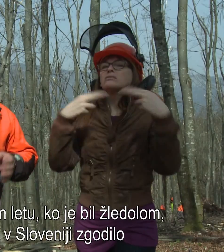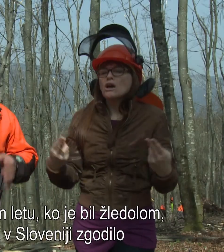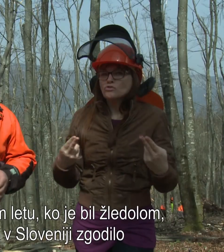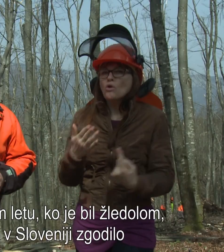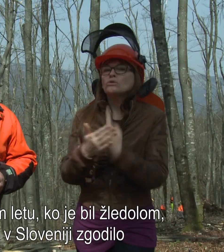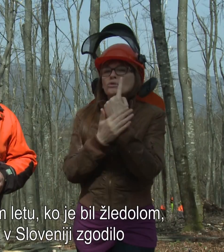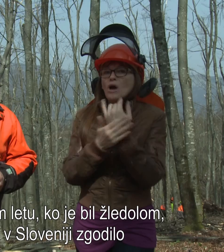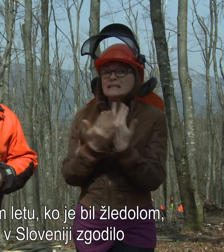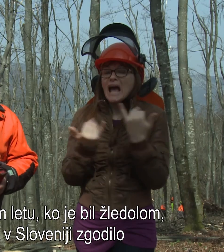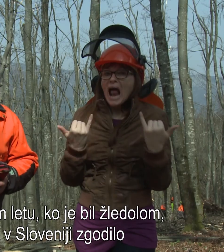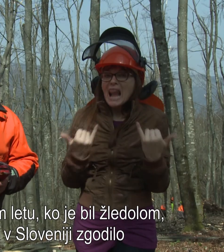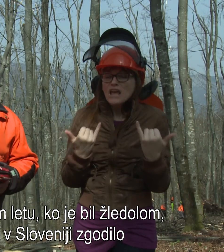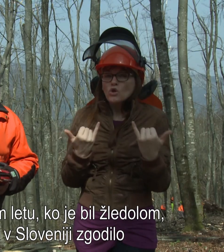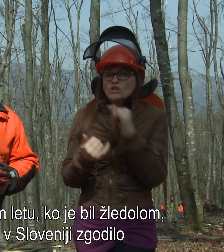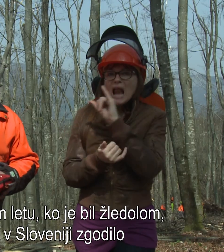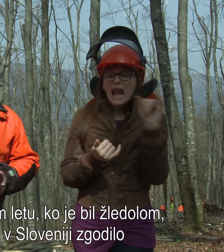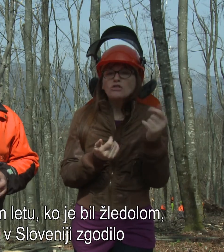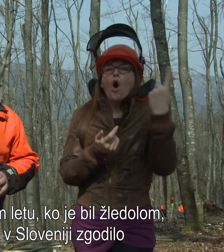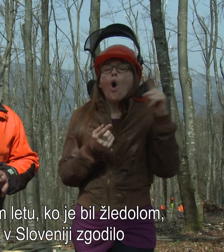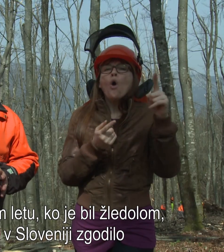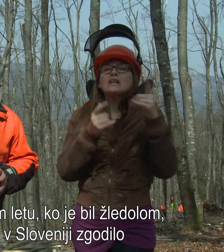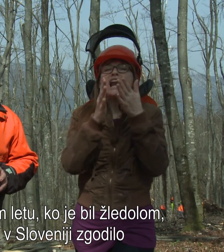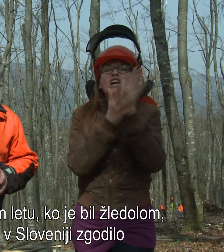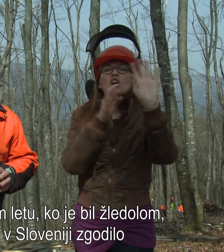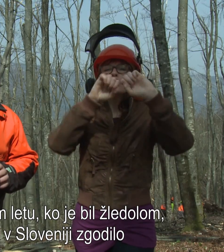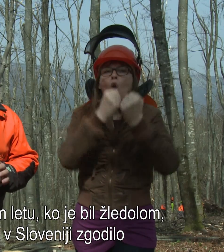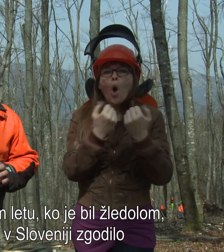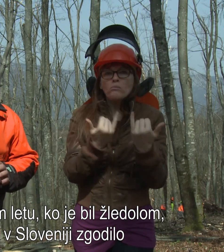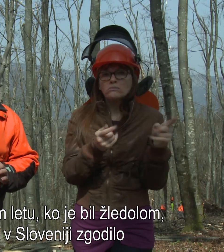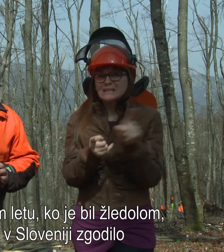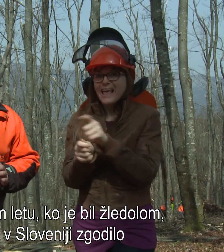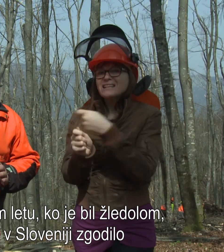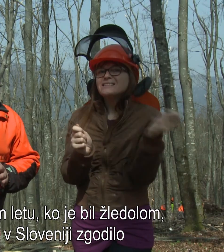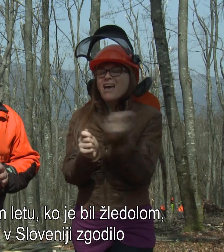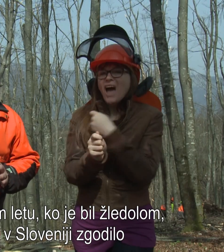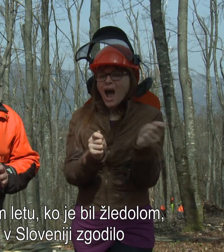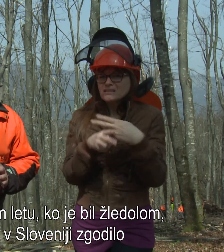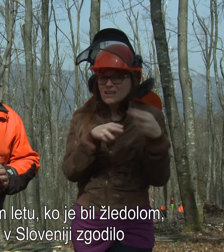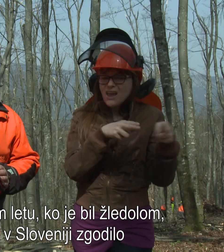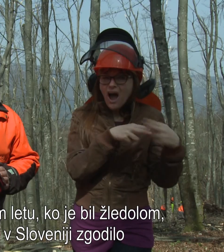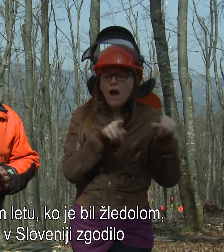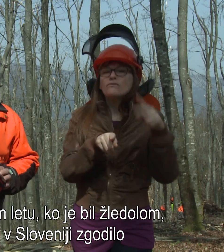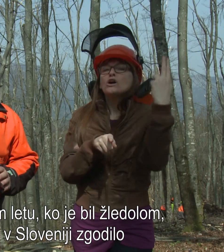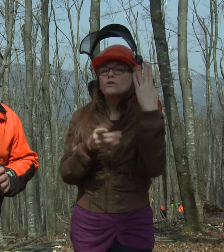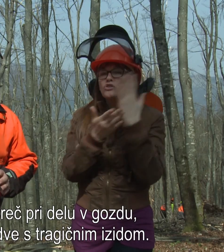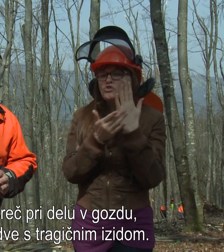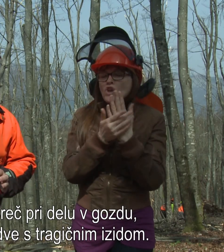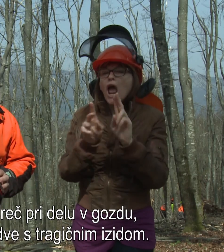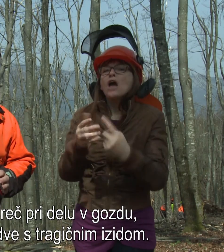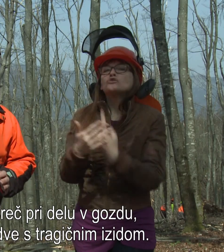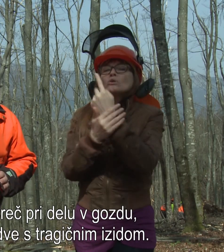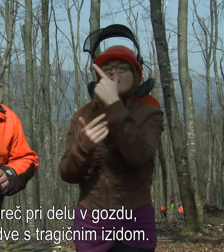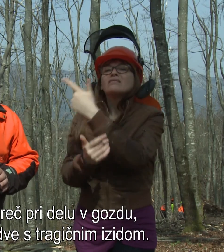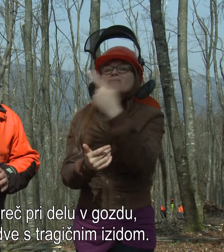Za letošnje leto, odkar je ta žledolom, sanacija, se je v Sloveniji že zgodilo 22